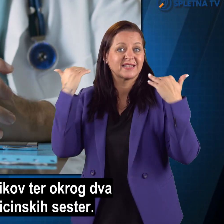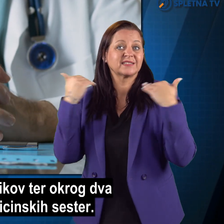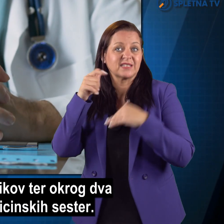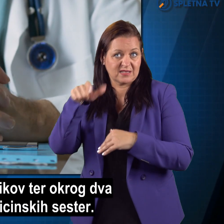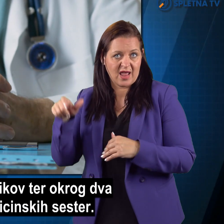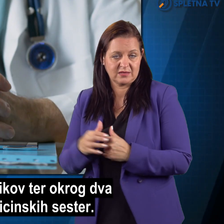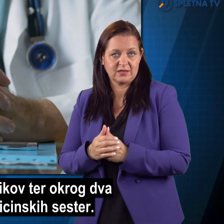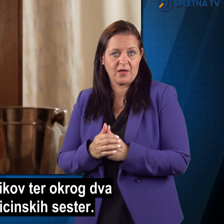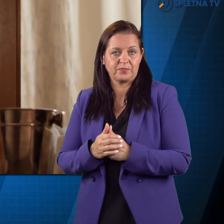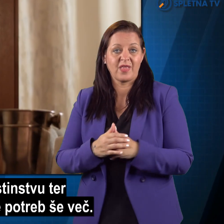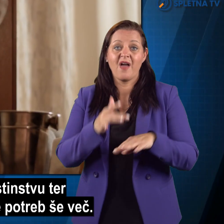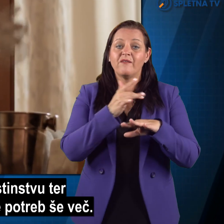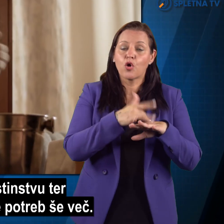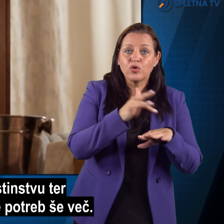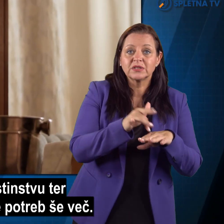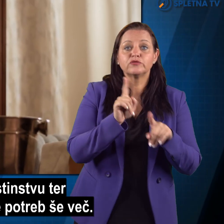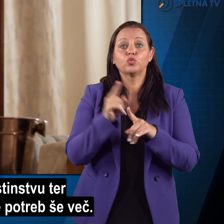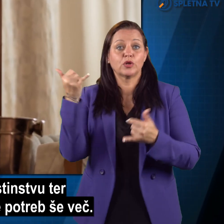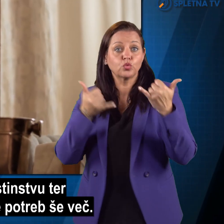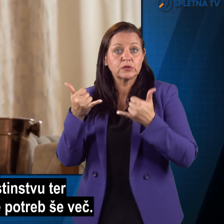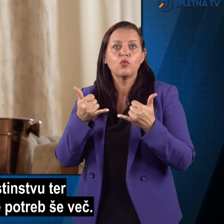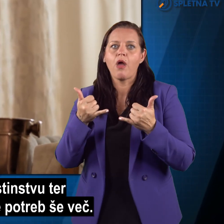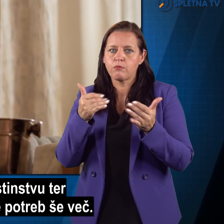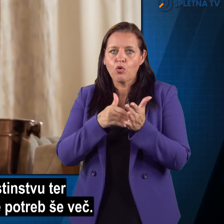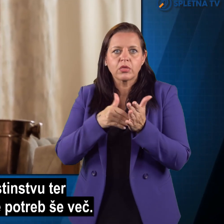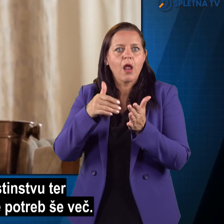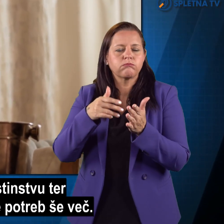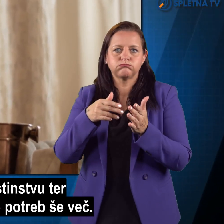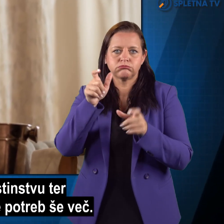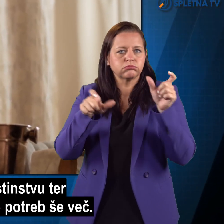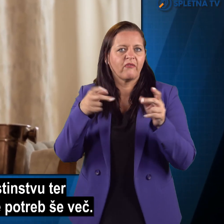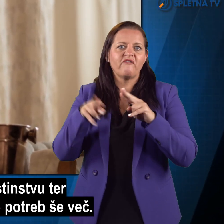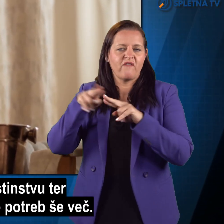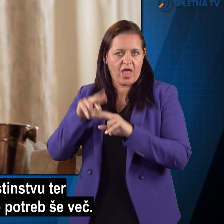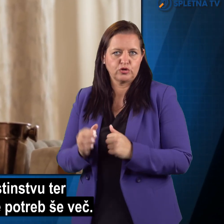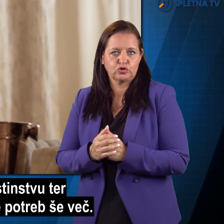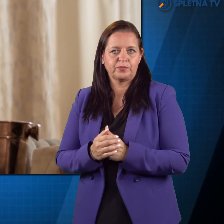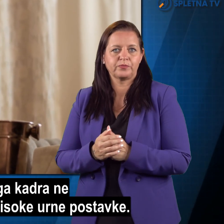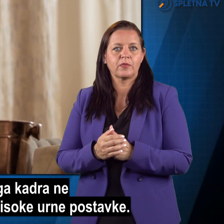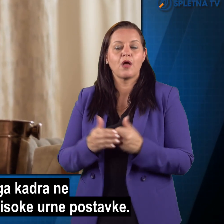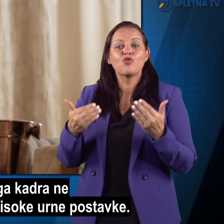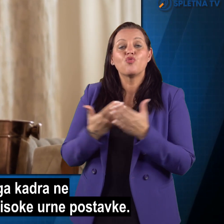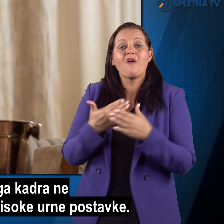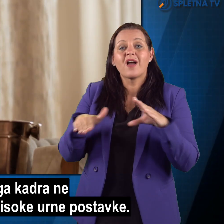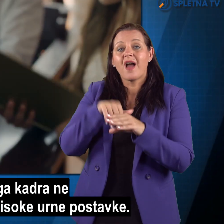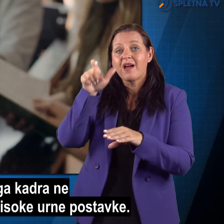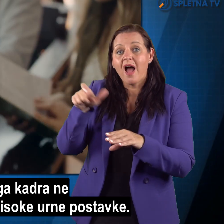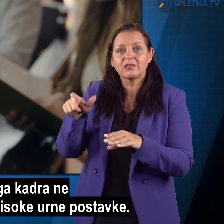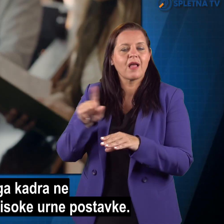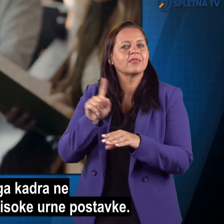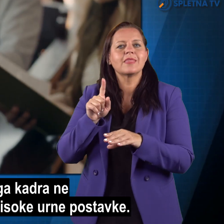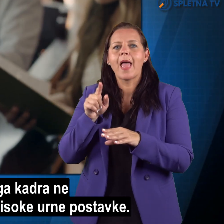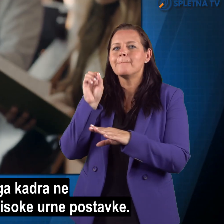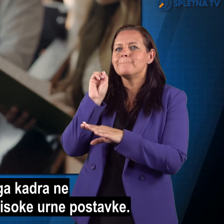medicinskih sester. V gostinstvu ter turizmu je potreb še več. Novega kadra ne prepričajo